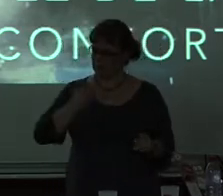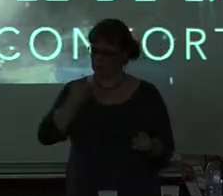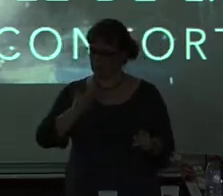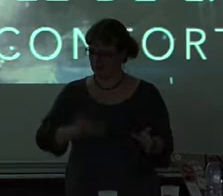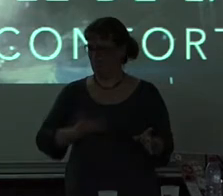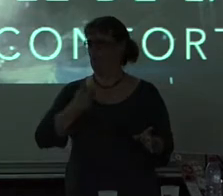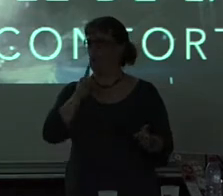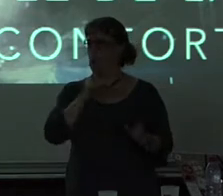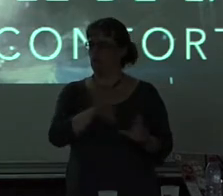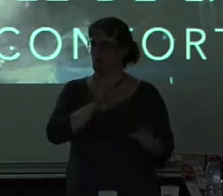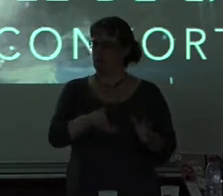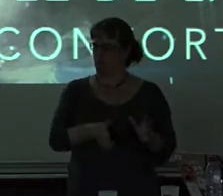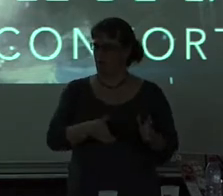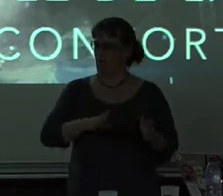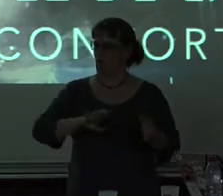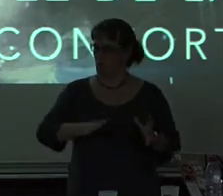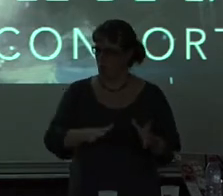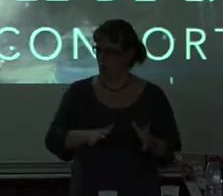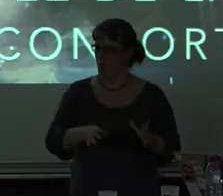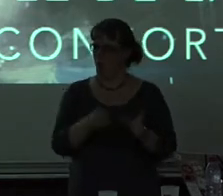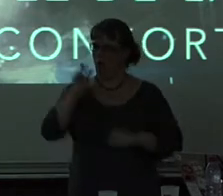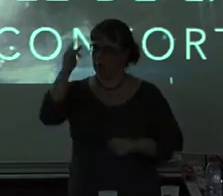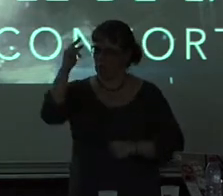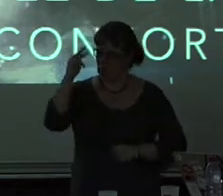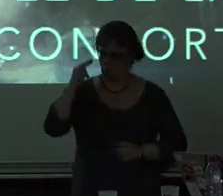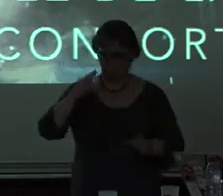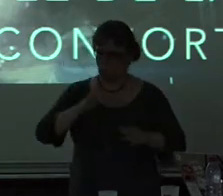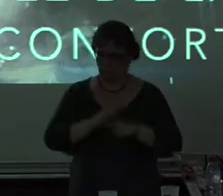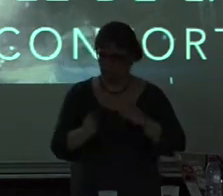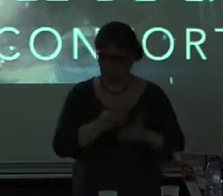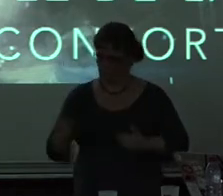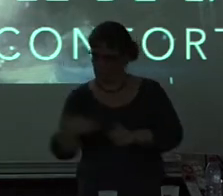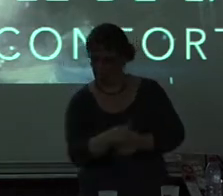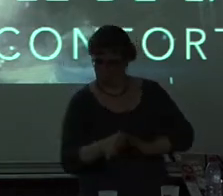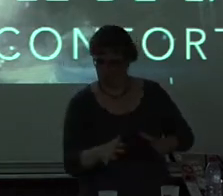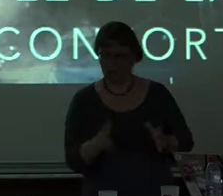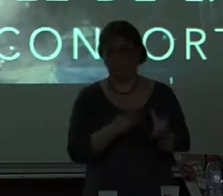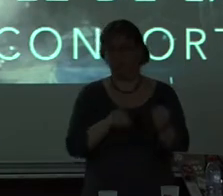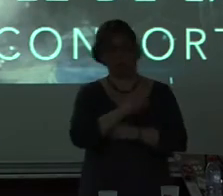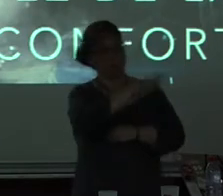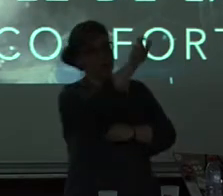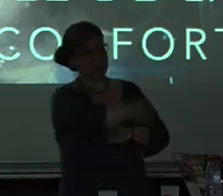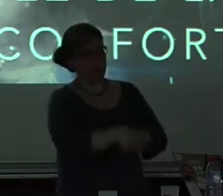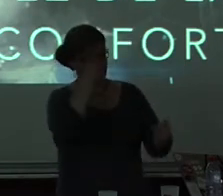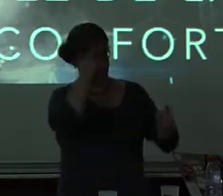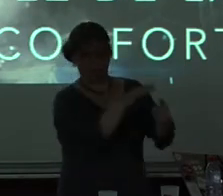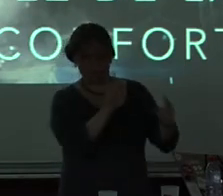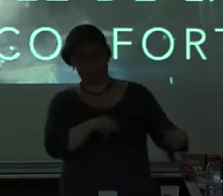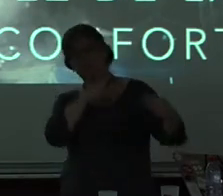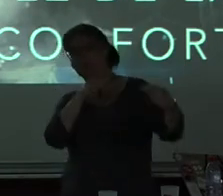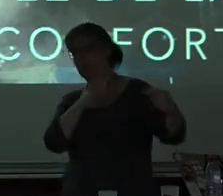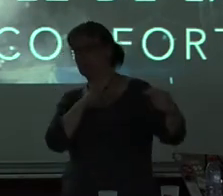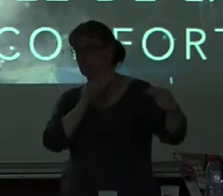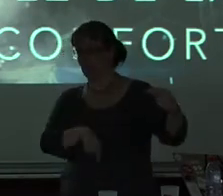difficile parce que vous vous confrontez aussi au jugement de l'autre. Et ça, on y reviendra après. Afin de finir